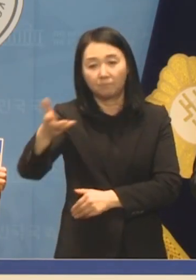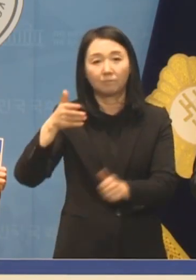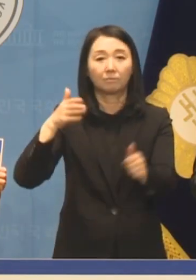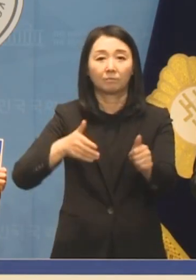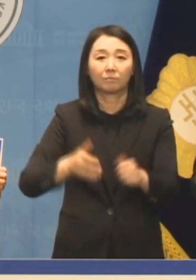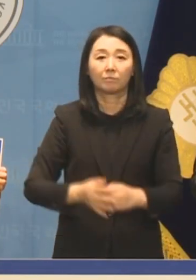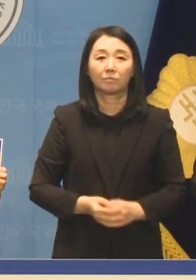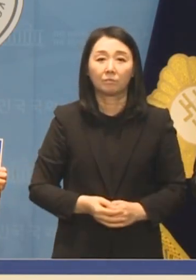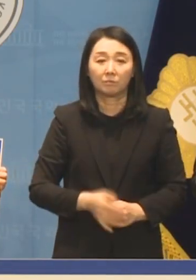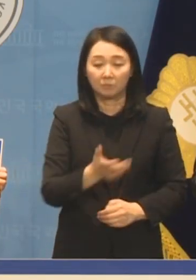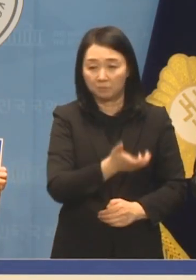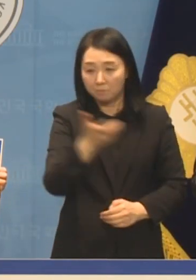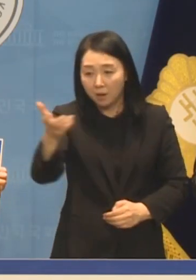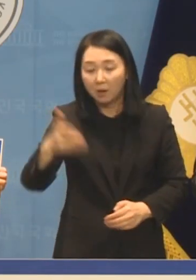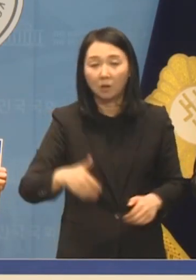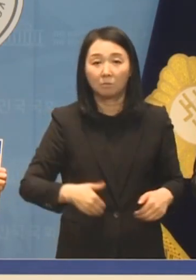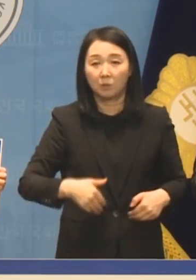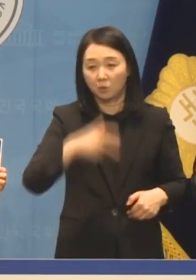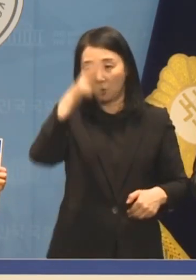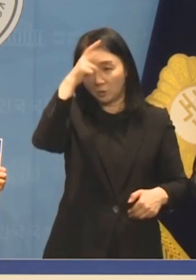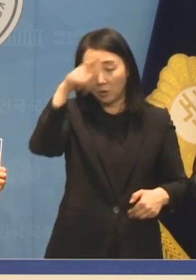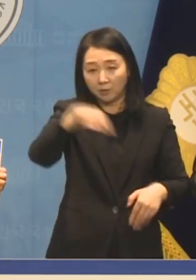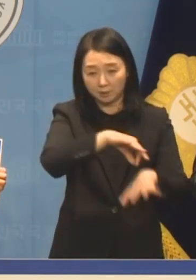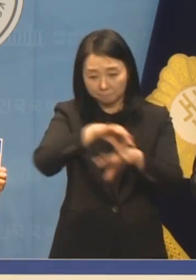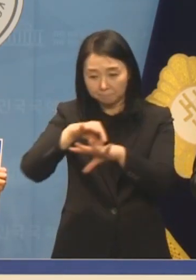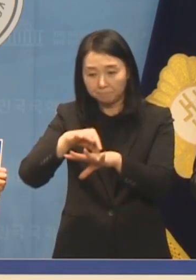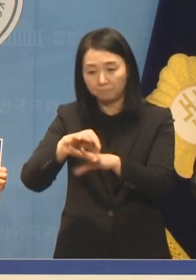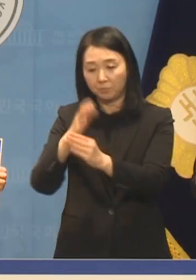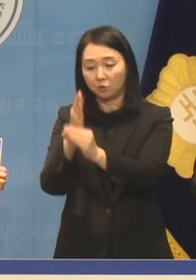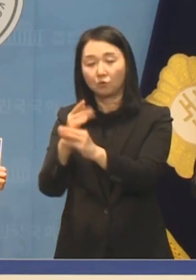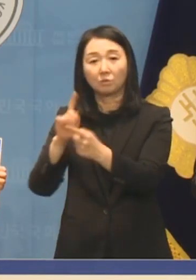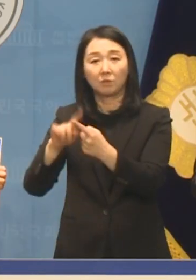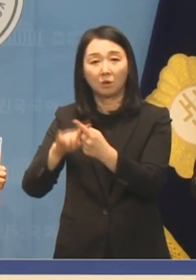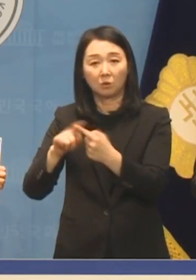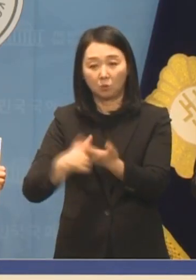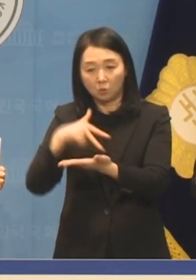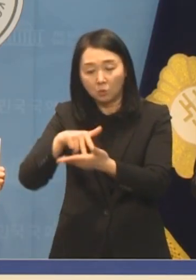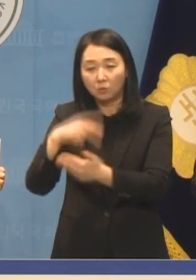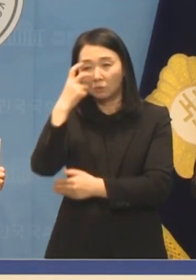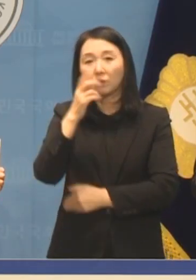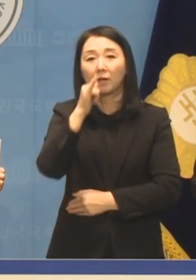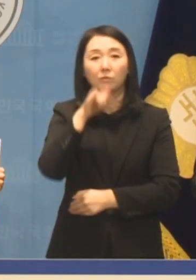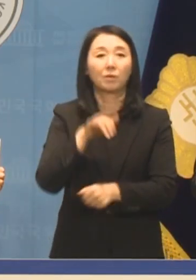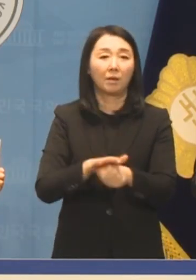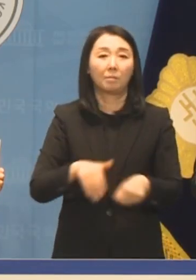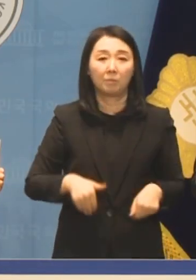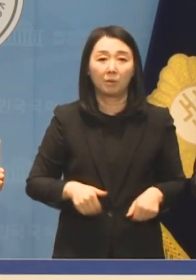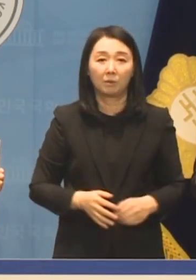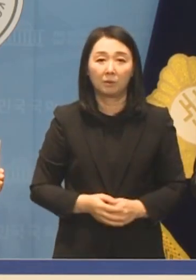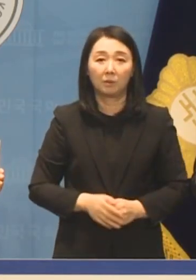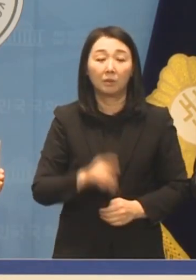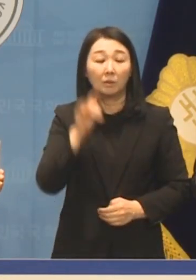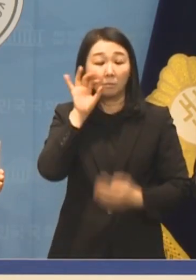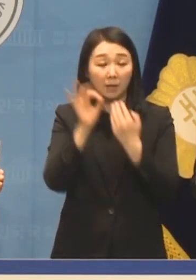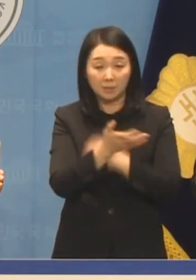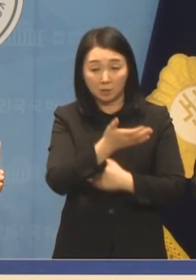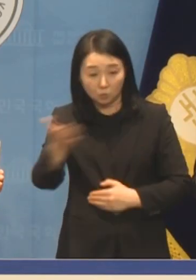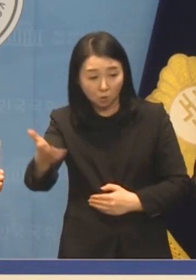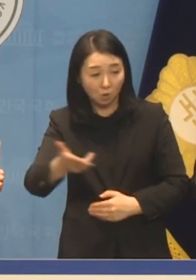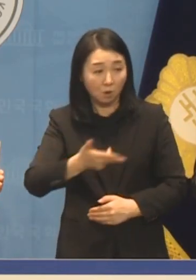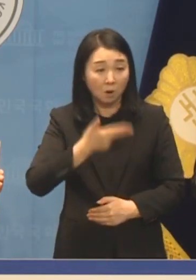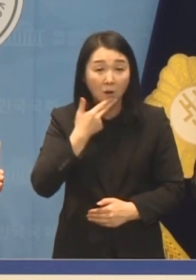전해주십시오. 전해주고 경찰이 그것을 기반으로 또 독립적인 수사를 할 수 있도록 해야 합니다. 만약에 전달하지